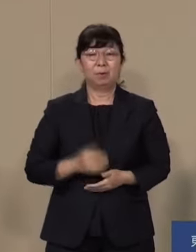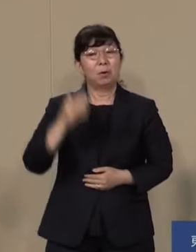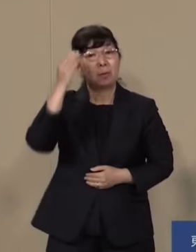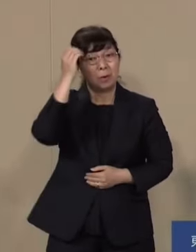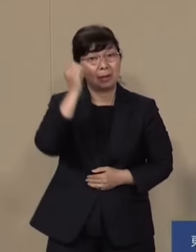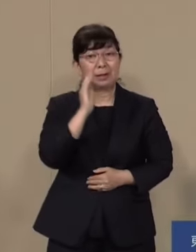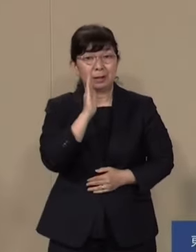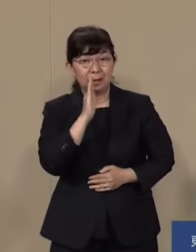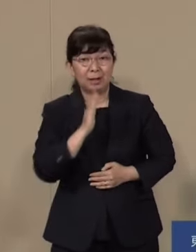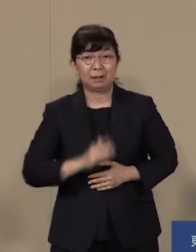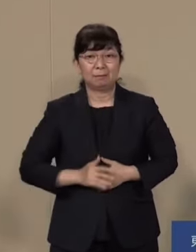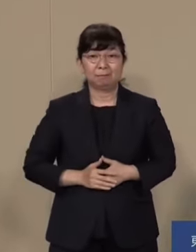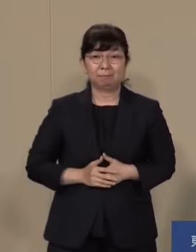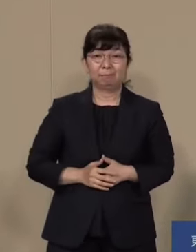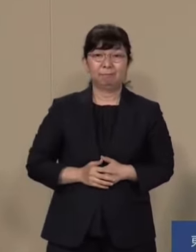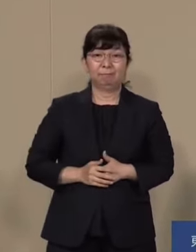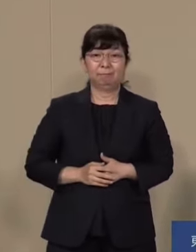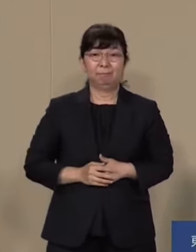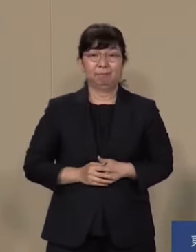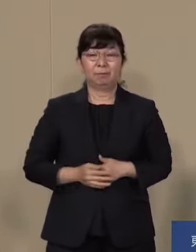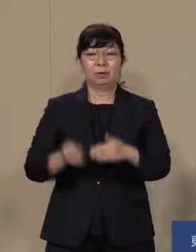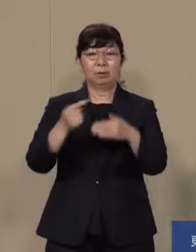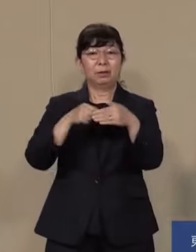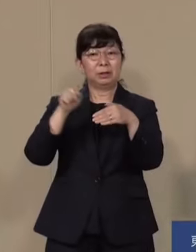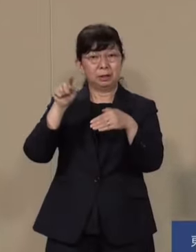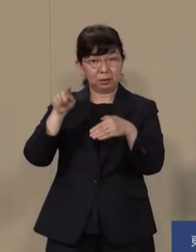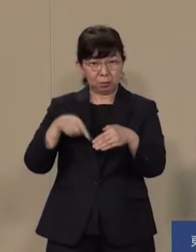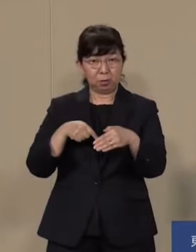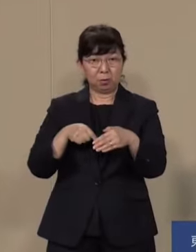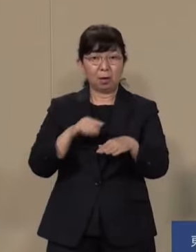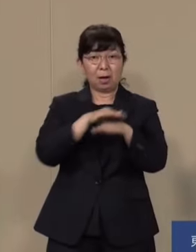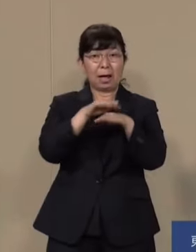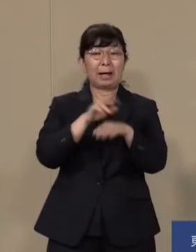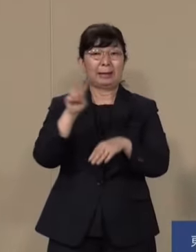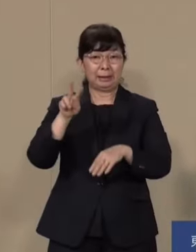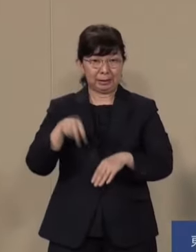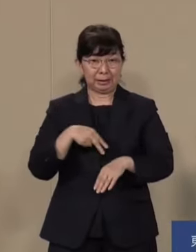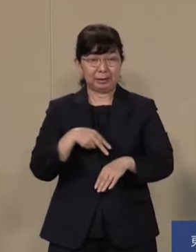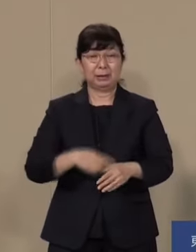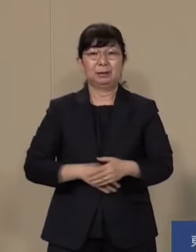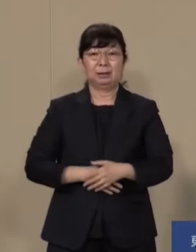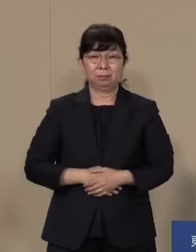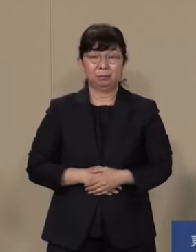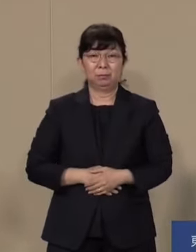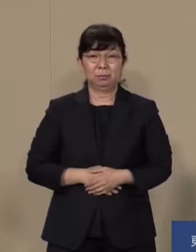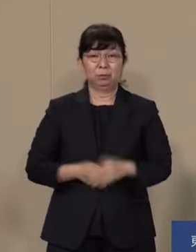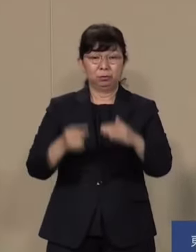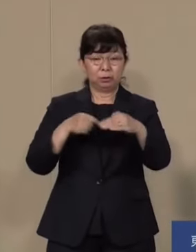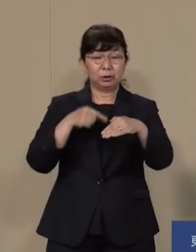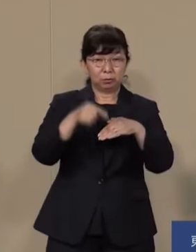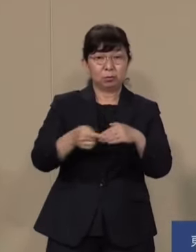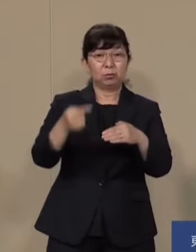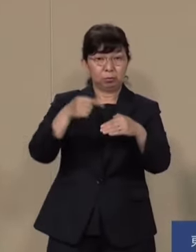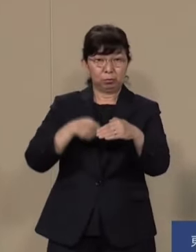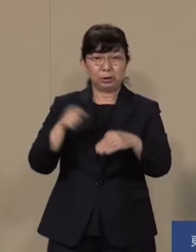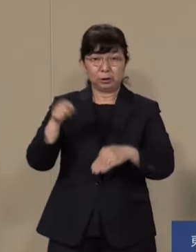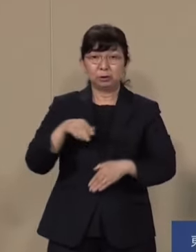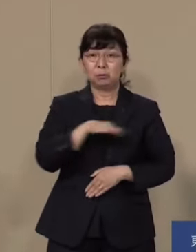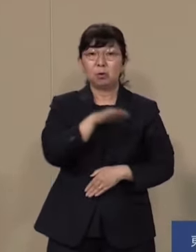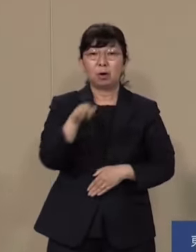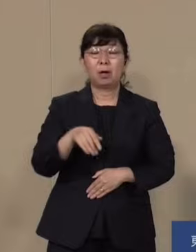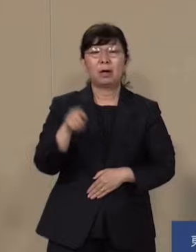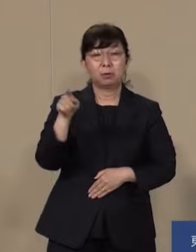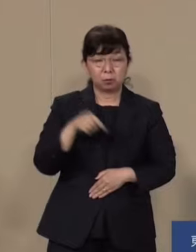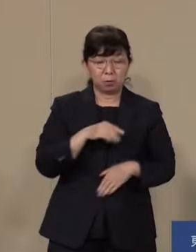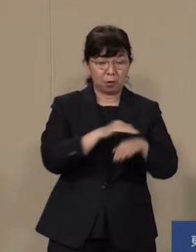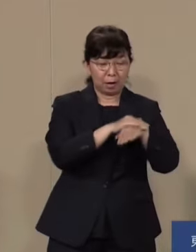覚えてねうちのありうち外のうちにの原のの